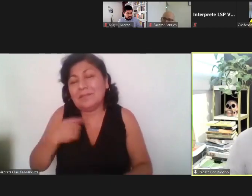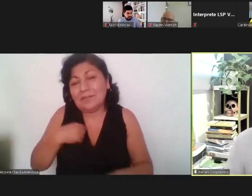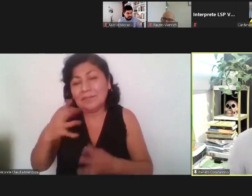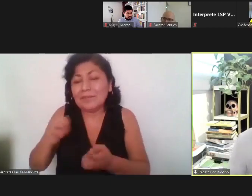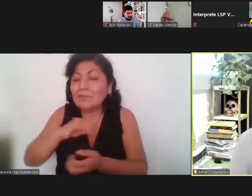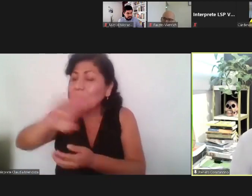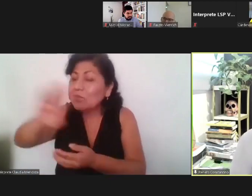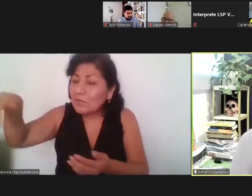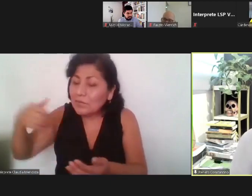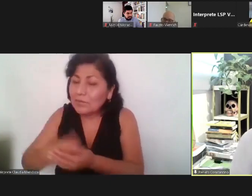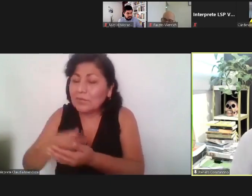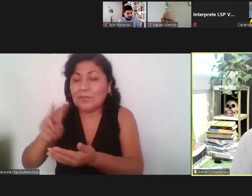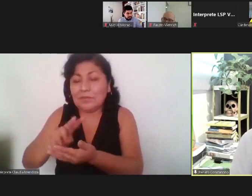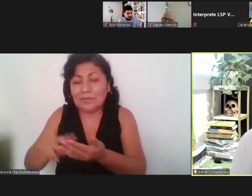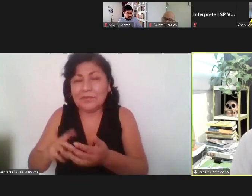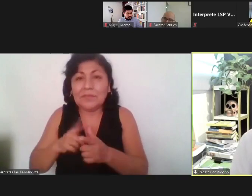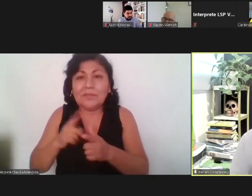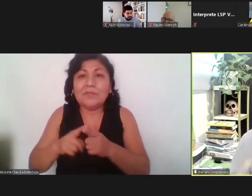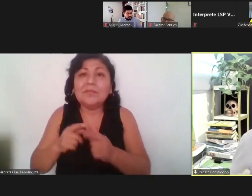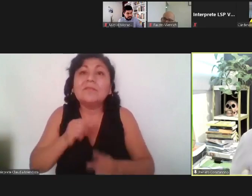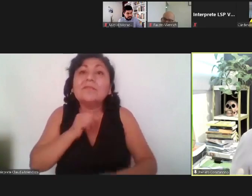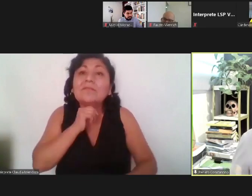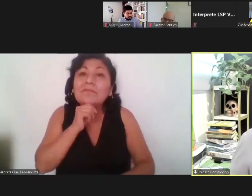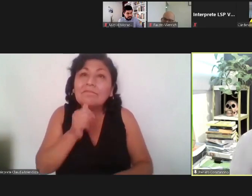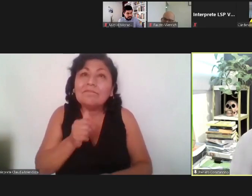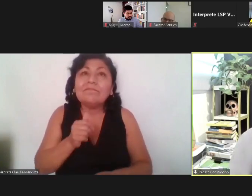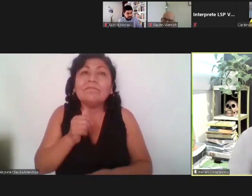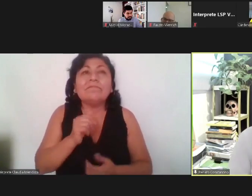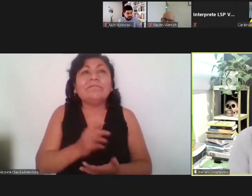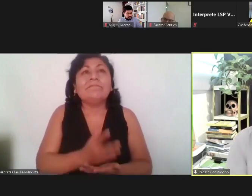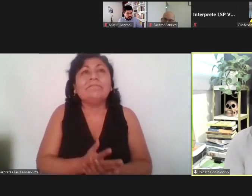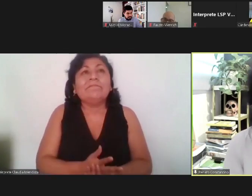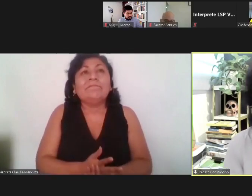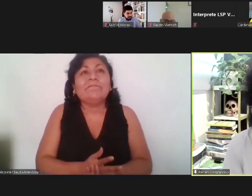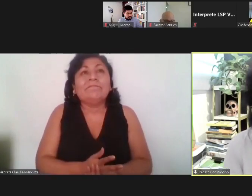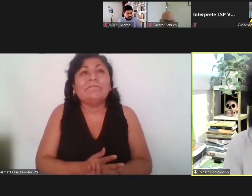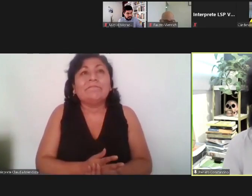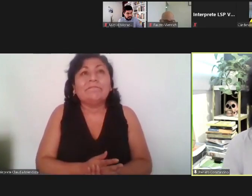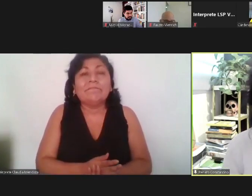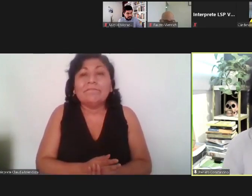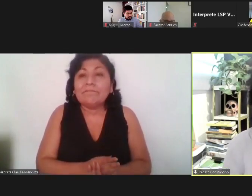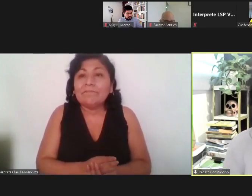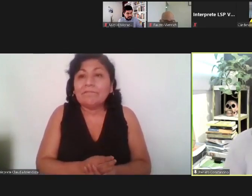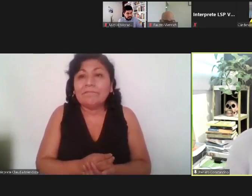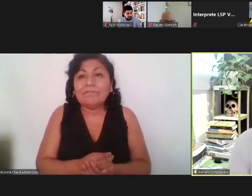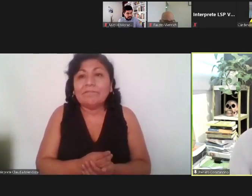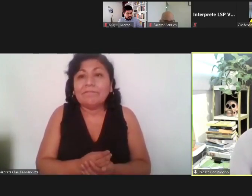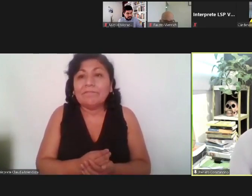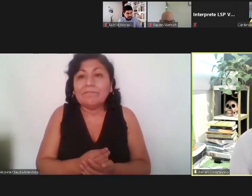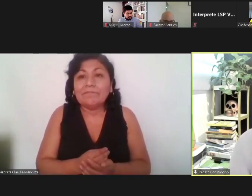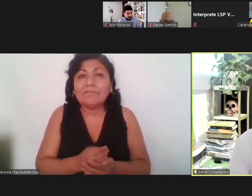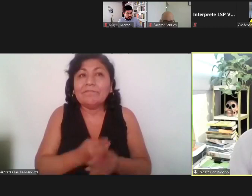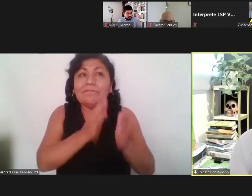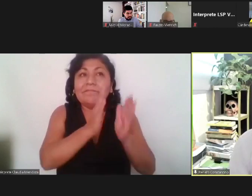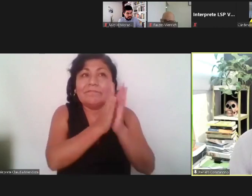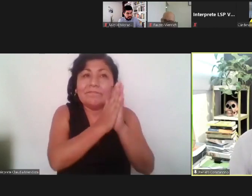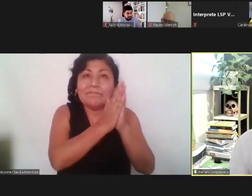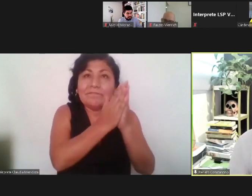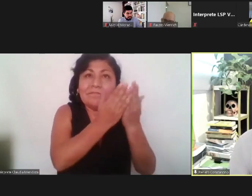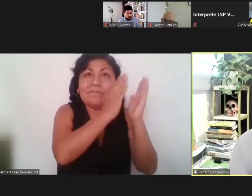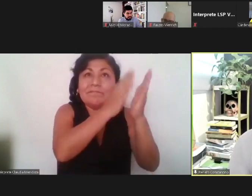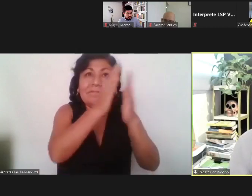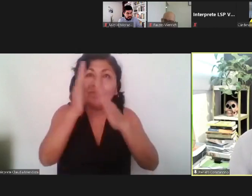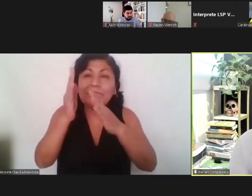lo que faltaría principalmente es un rol, es pues valentía de las bibliotecas más pequeñas, pero